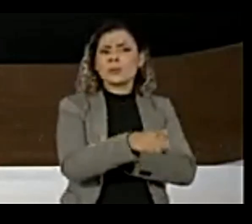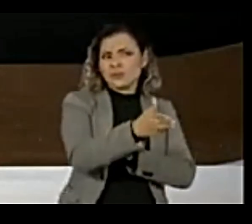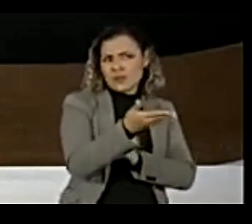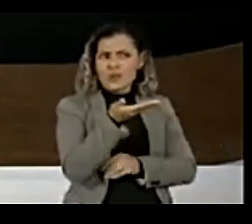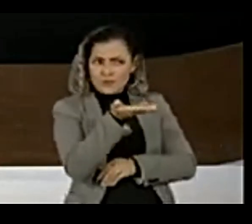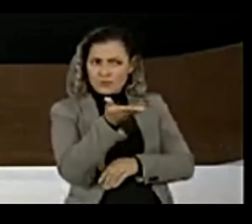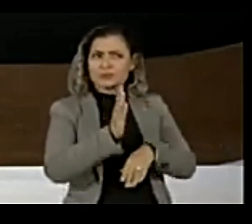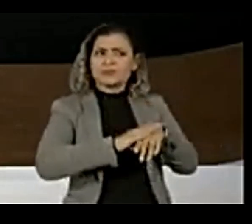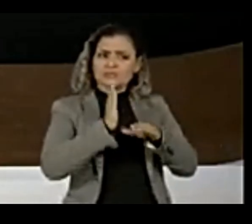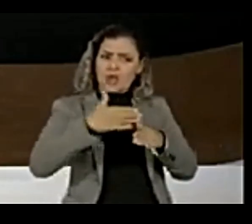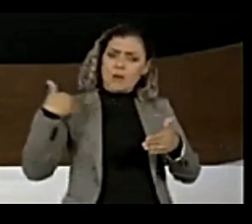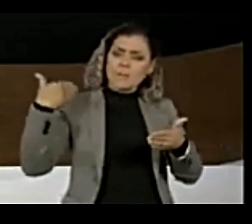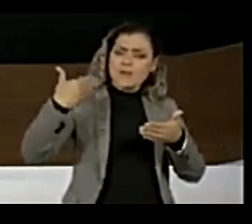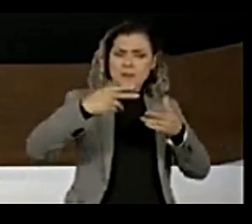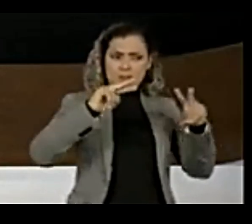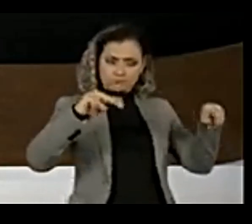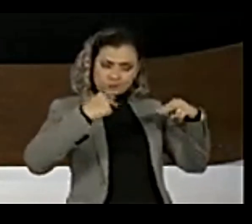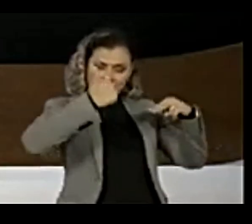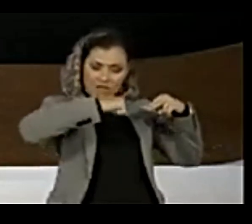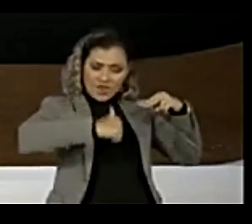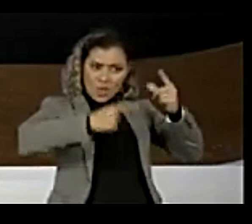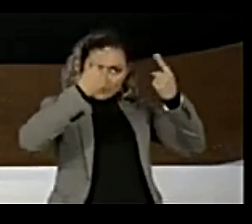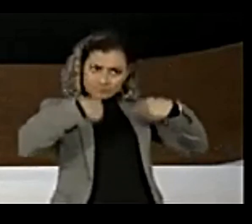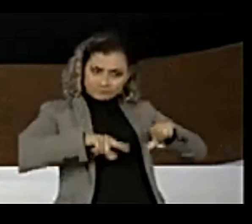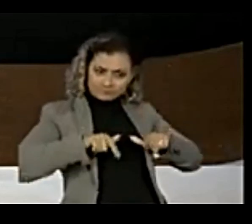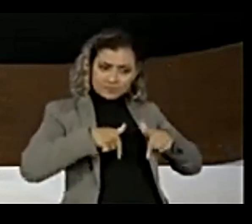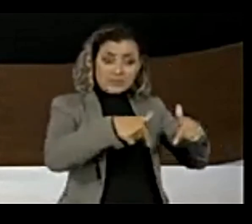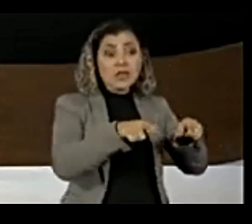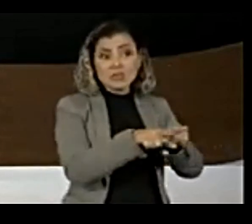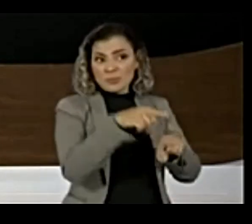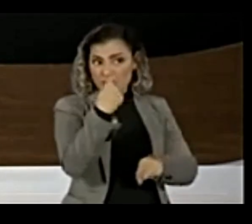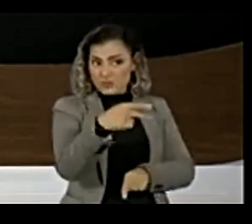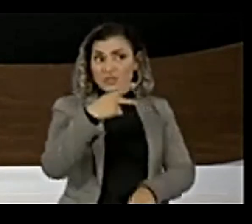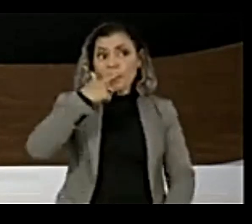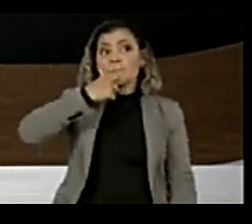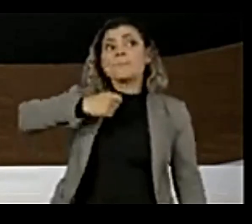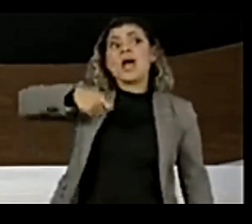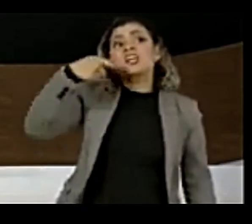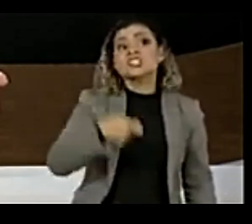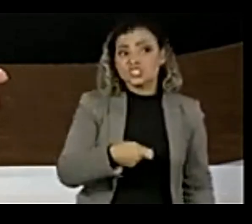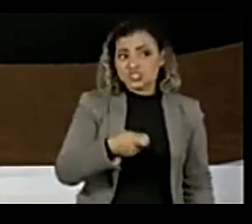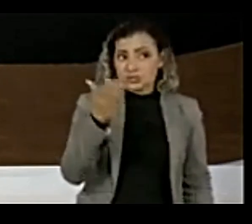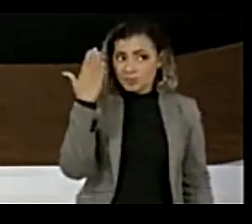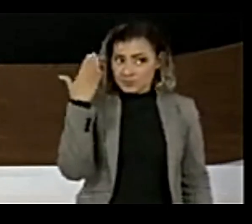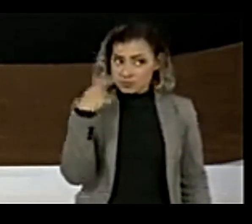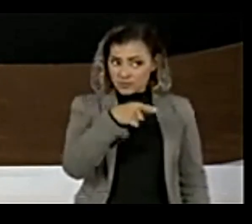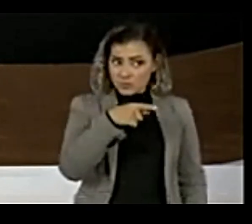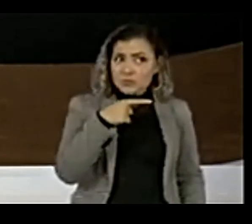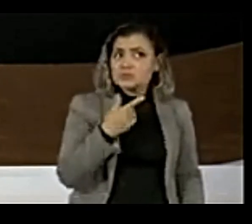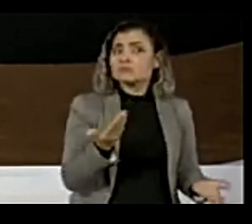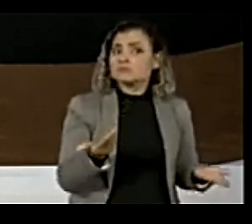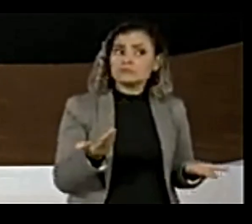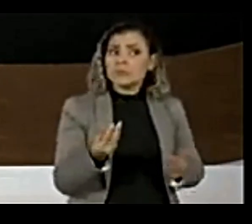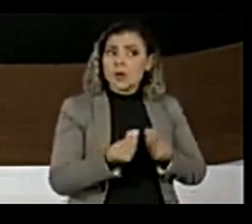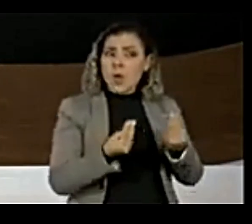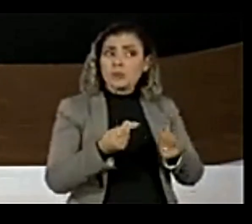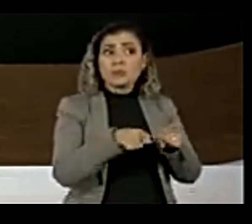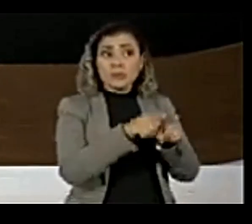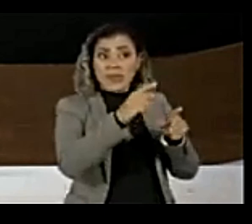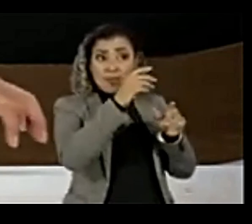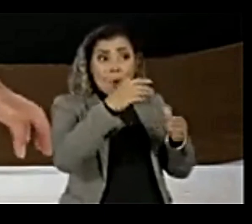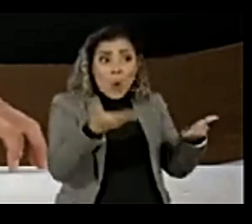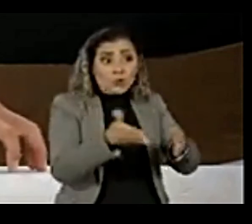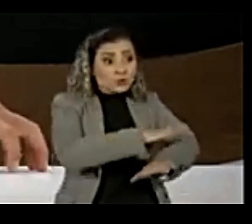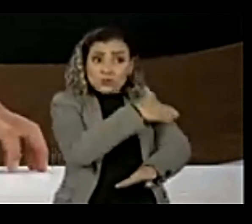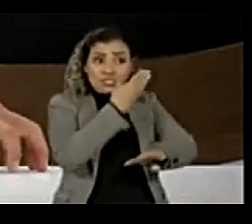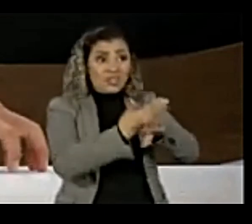que fez das suas condutas, também reviu suas condutas machistas do passado. E eu recebi ao longo do dia muitas perguntas a respeito também